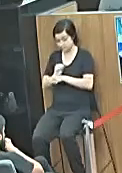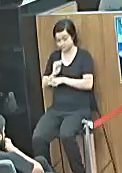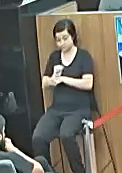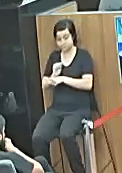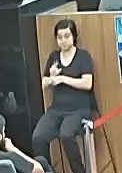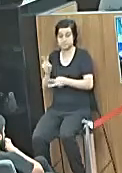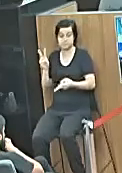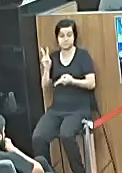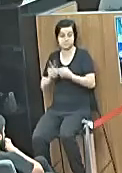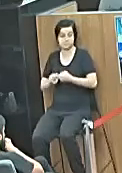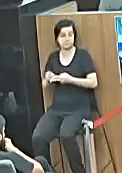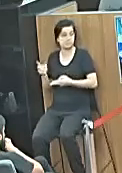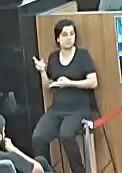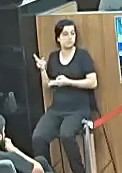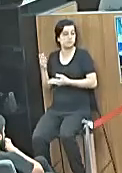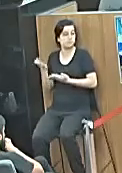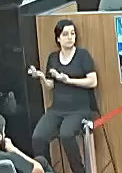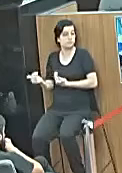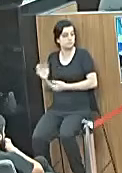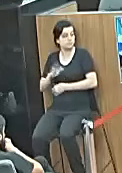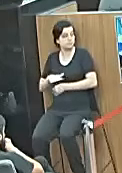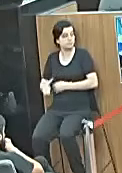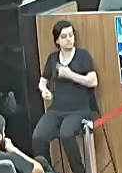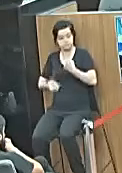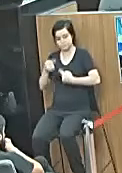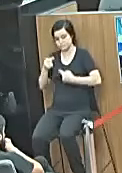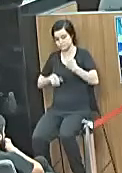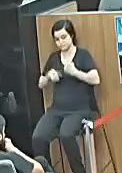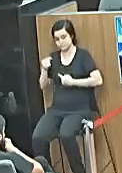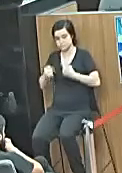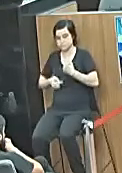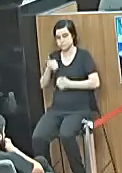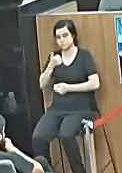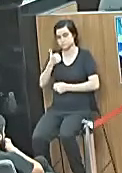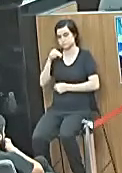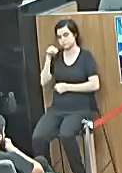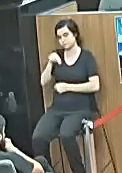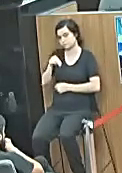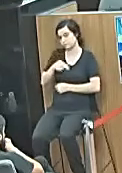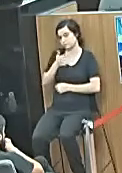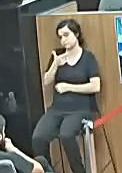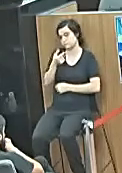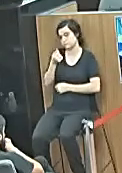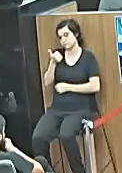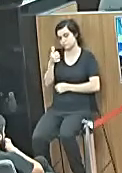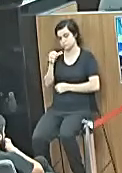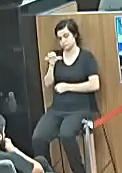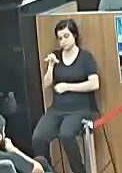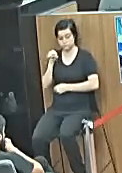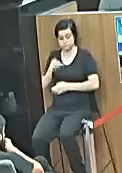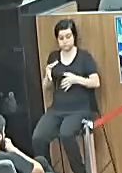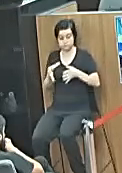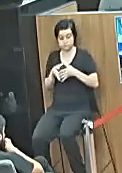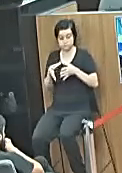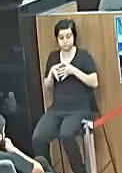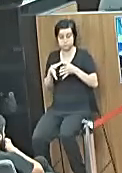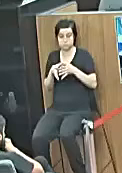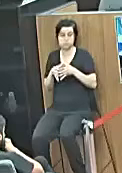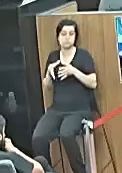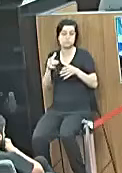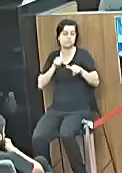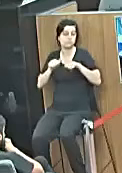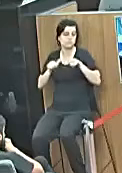pública foi debatido no dia 1º de novembro de 2019 o grupo de trabalho com a participação